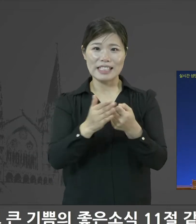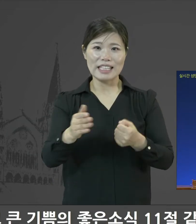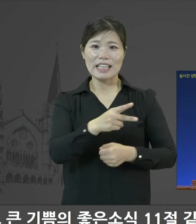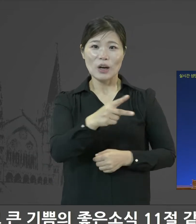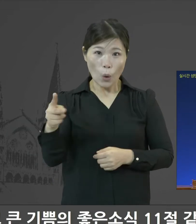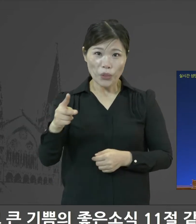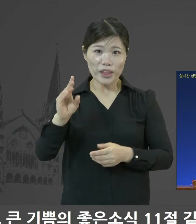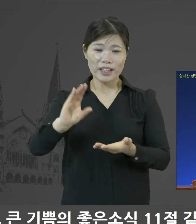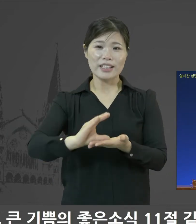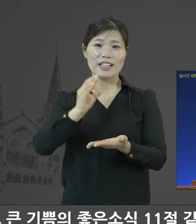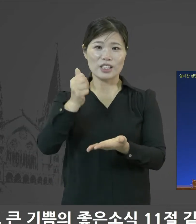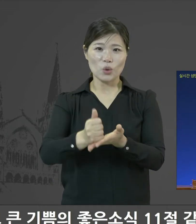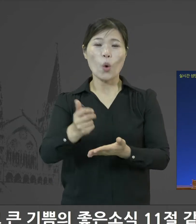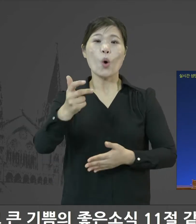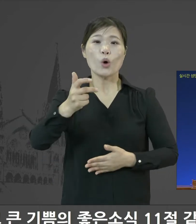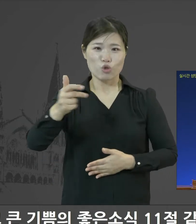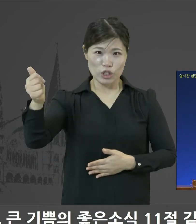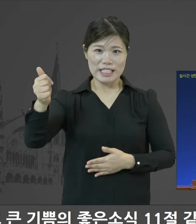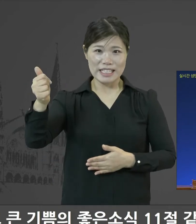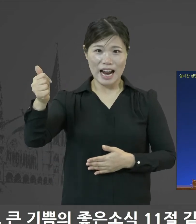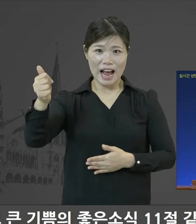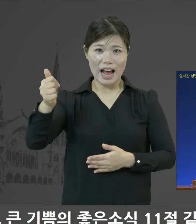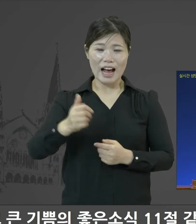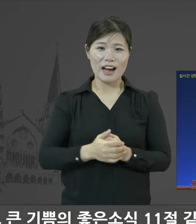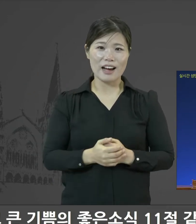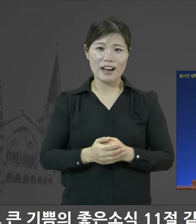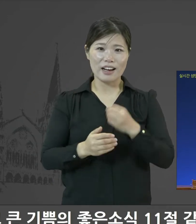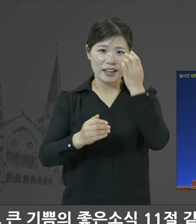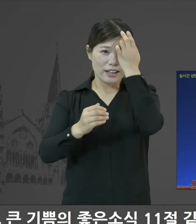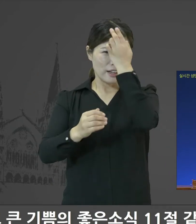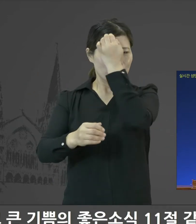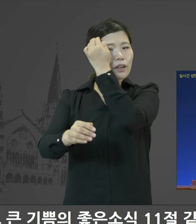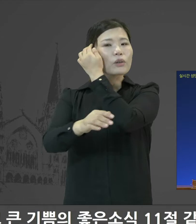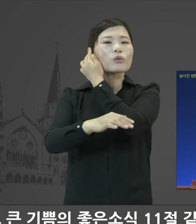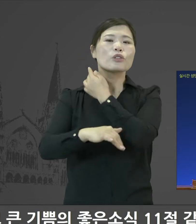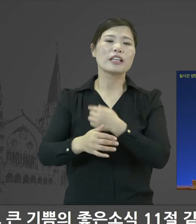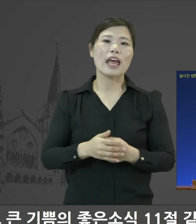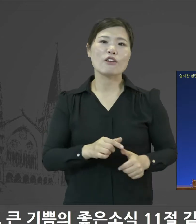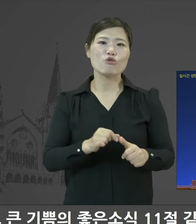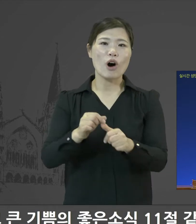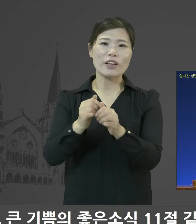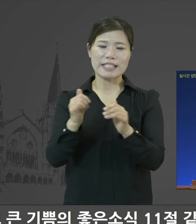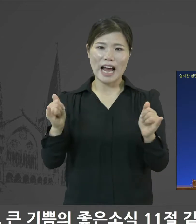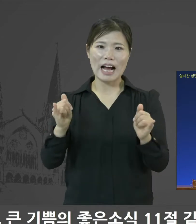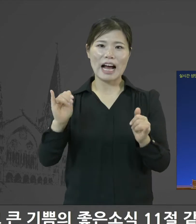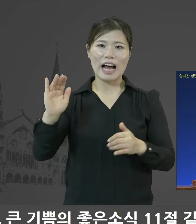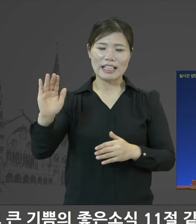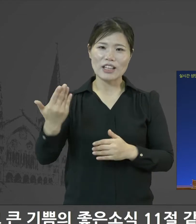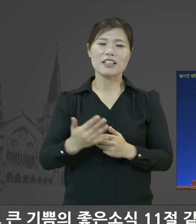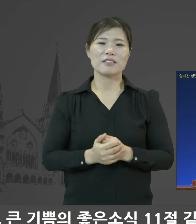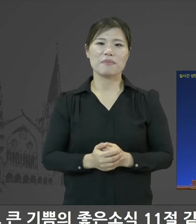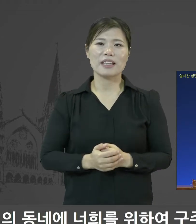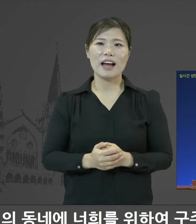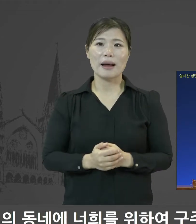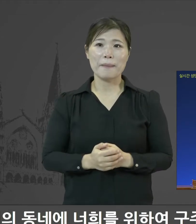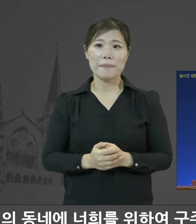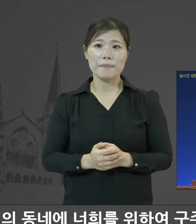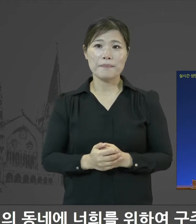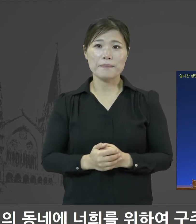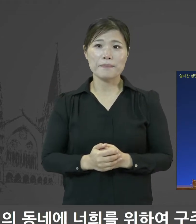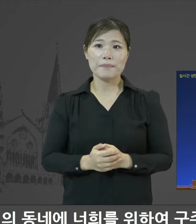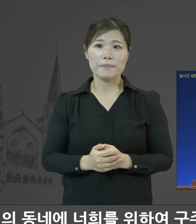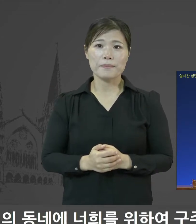곧 그리스도 주시니라. 우리의 주인 구원자 나셨다라고 선포하고 있는